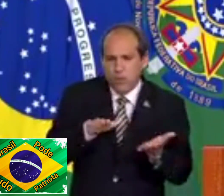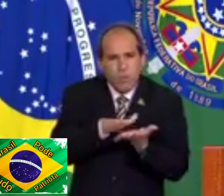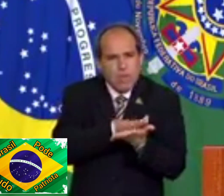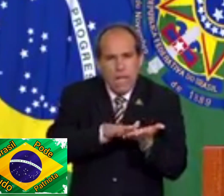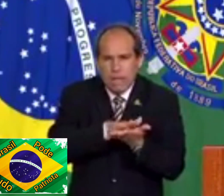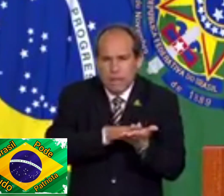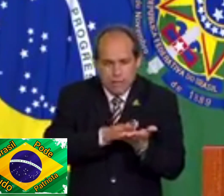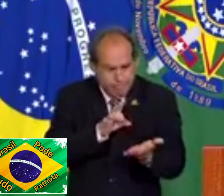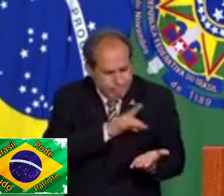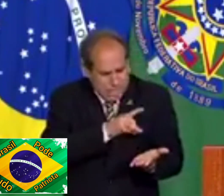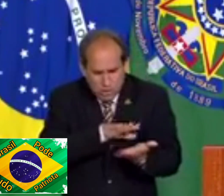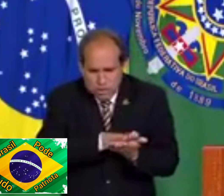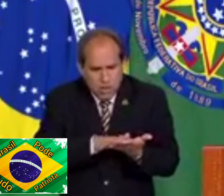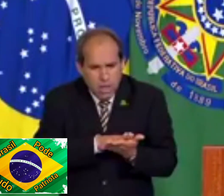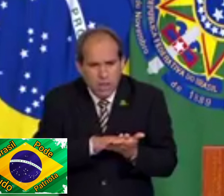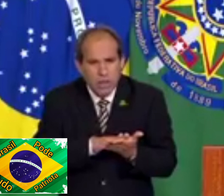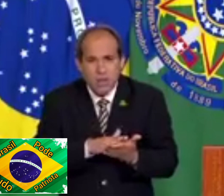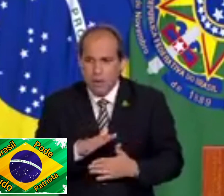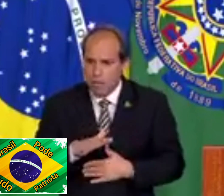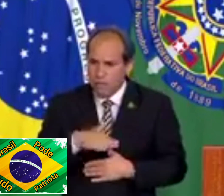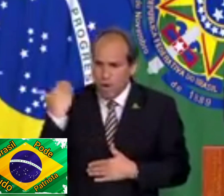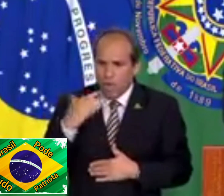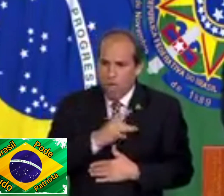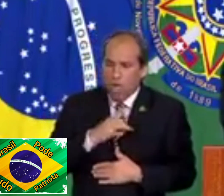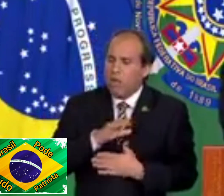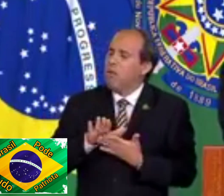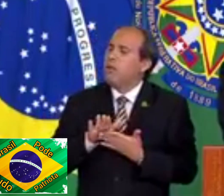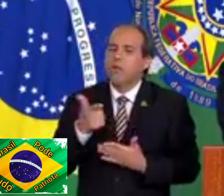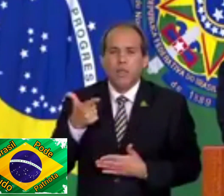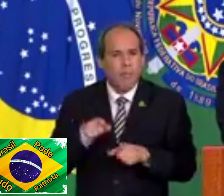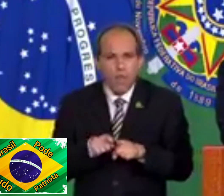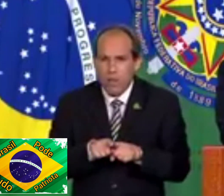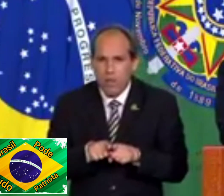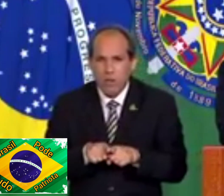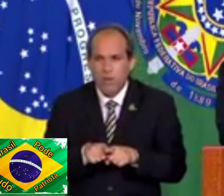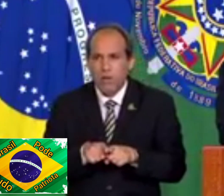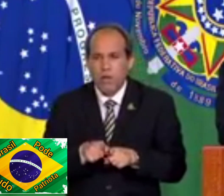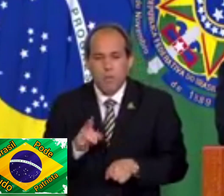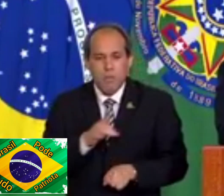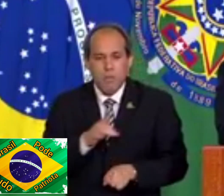nem mesmo a morte, a não ser a morte eterna.